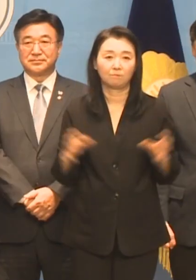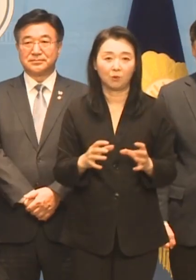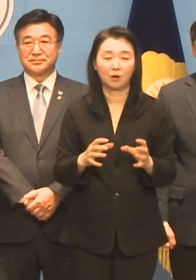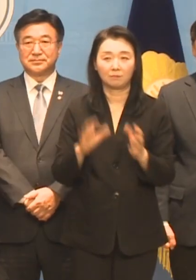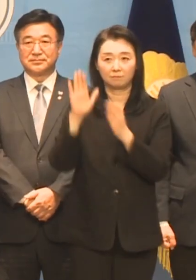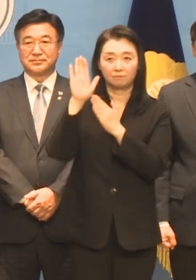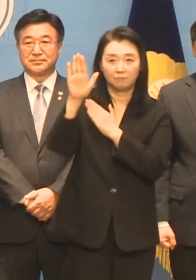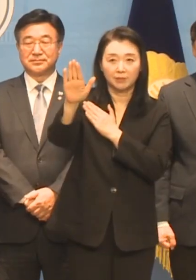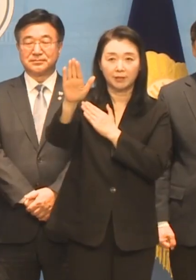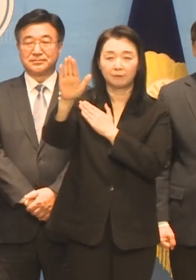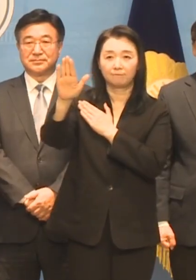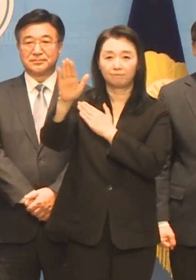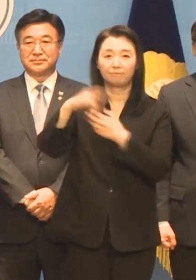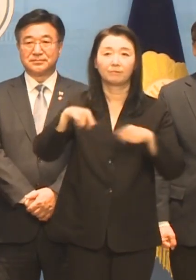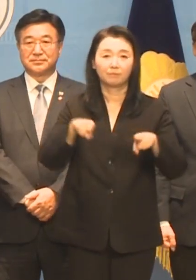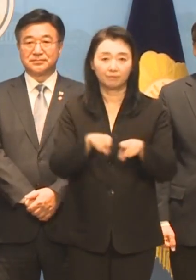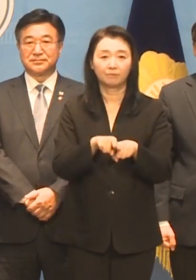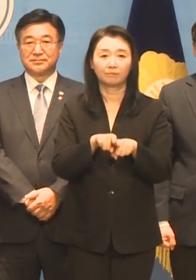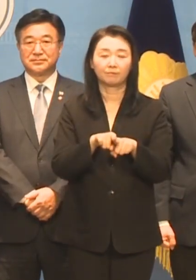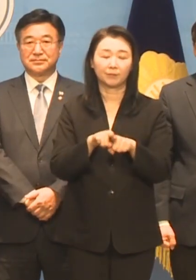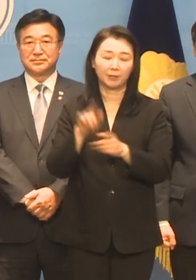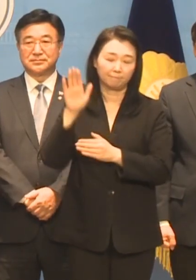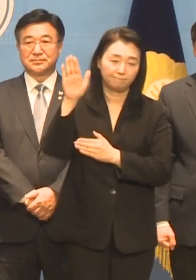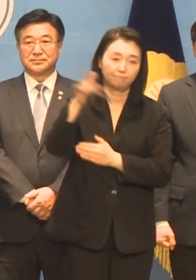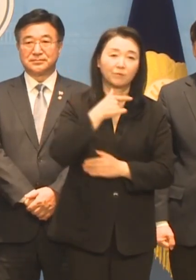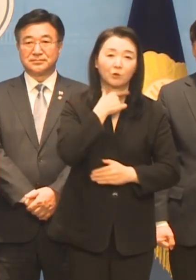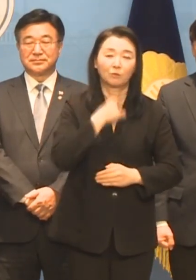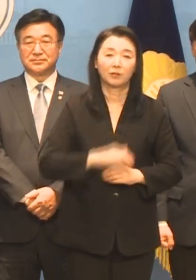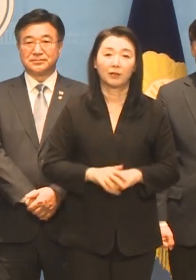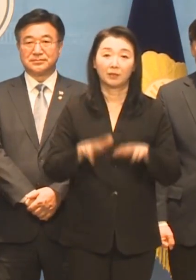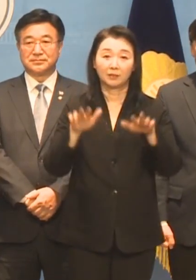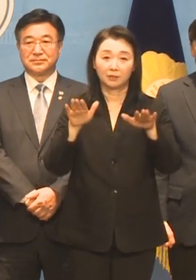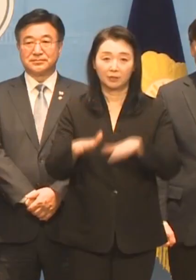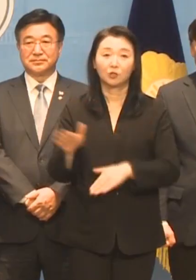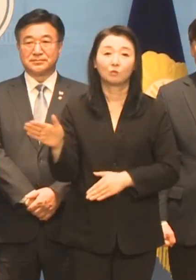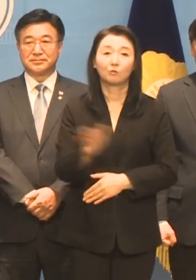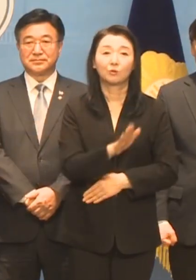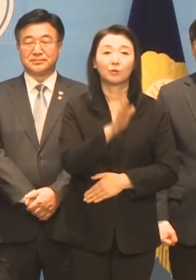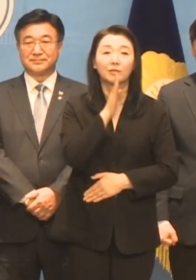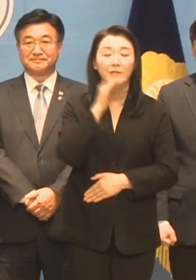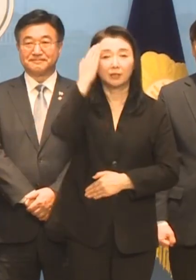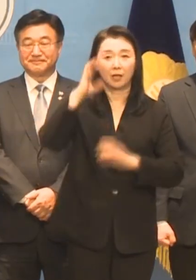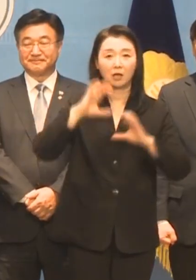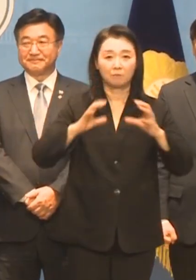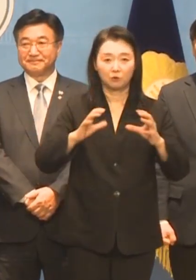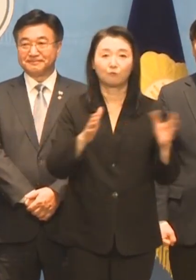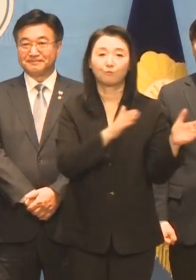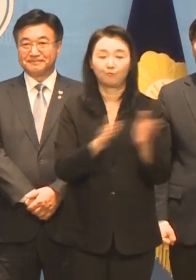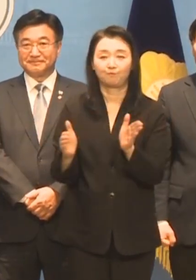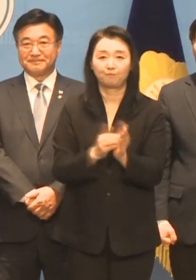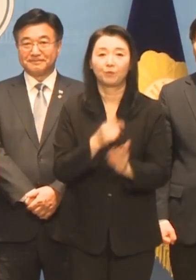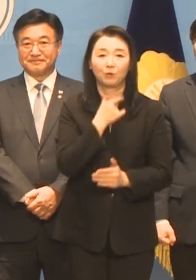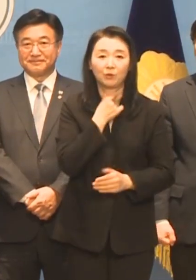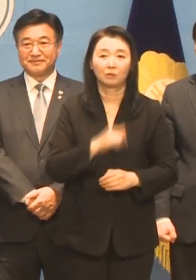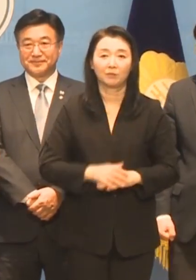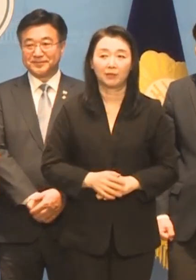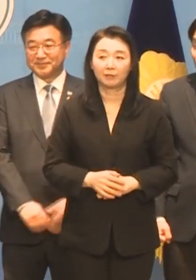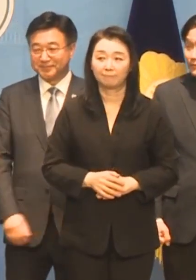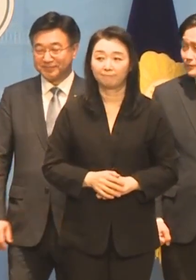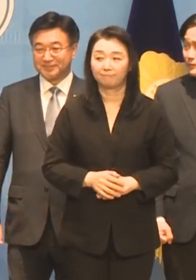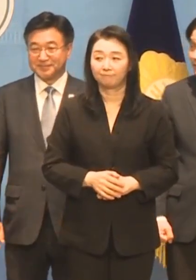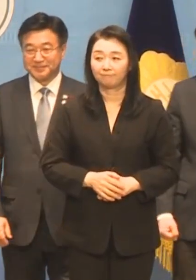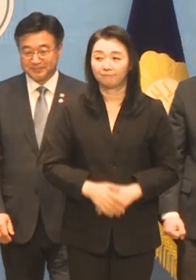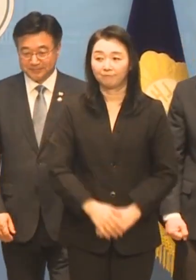미래를 향해 함께 나아가겠습니다. 이제부터 진짜 대한민국을 준비하겠습니다. 인사드리겠습니다.